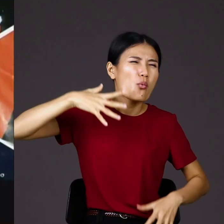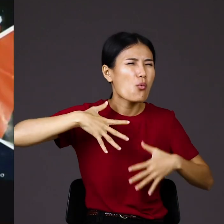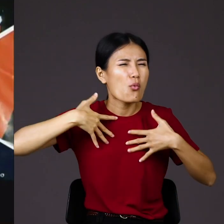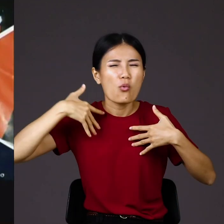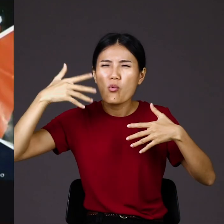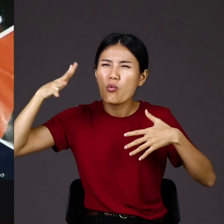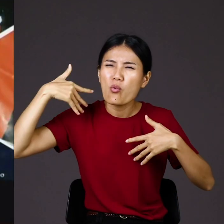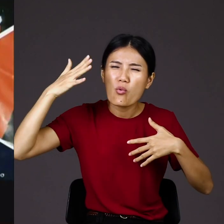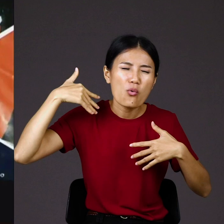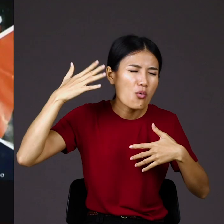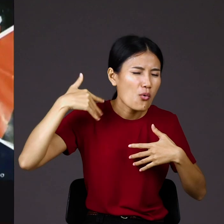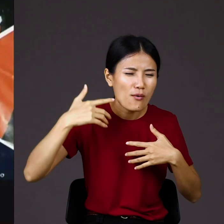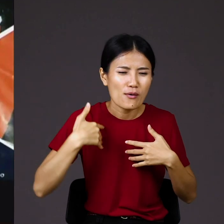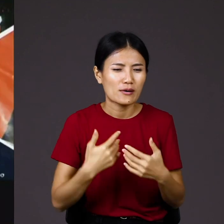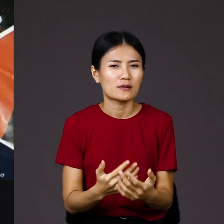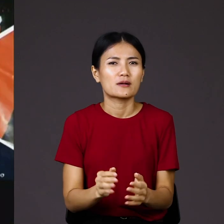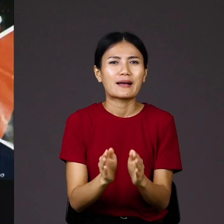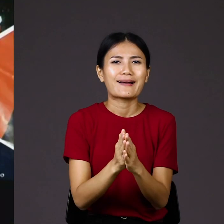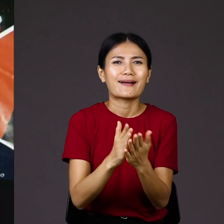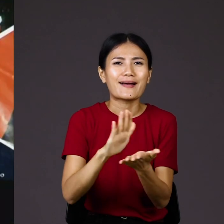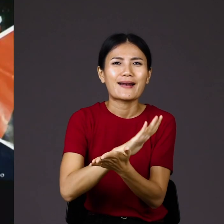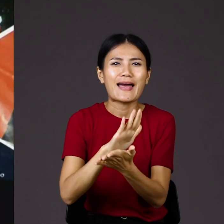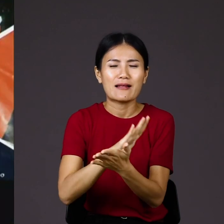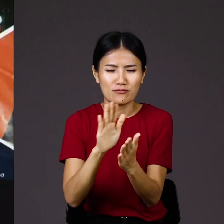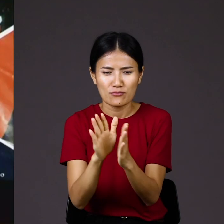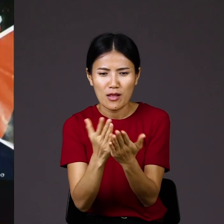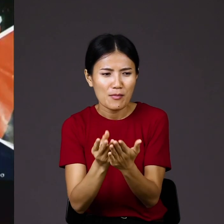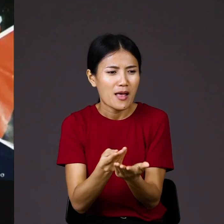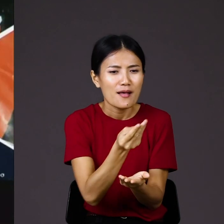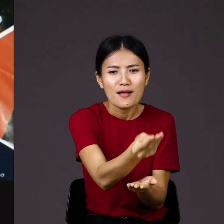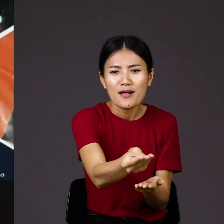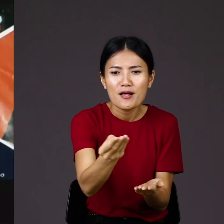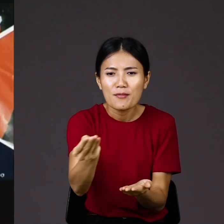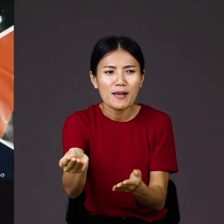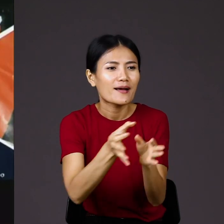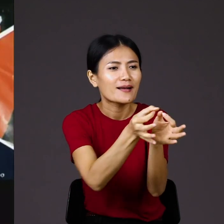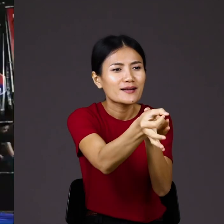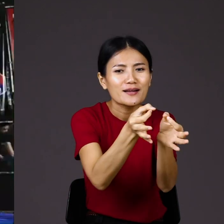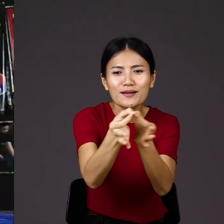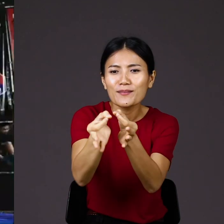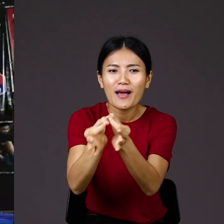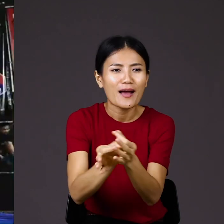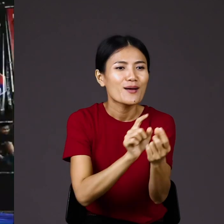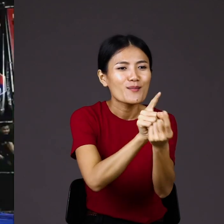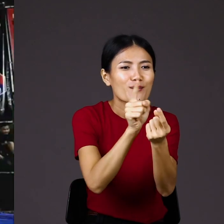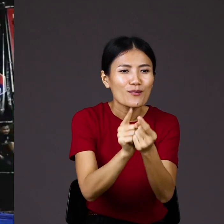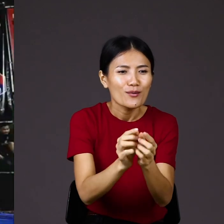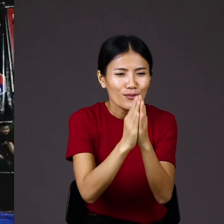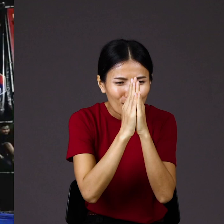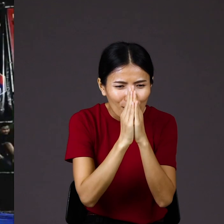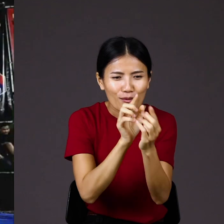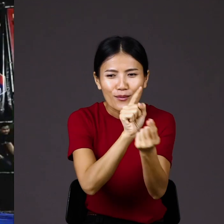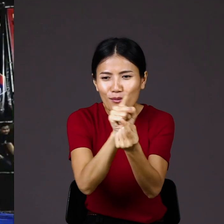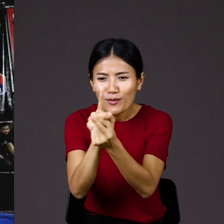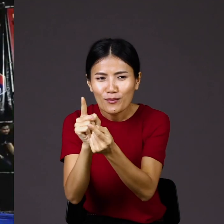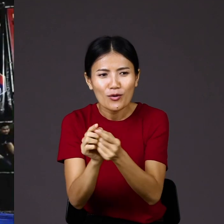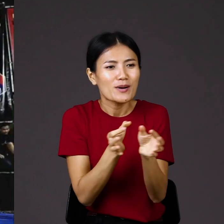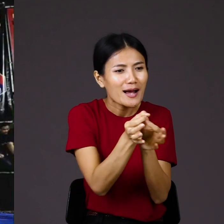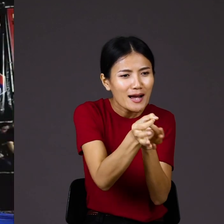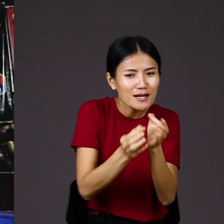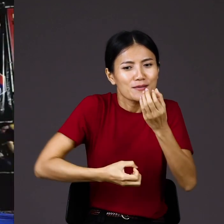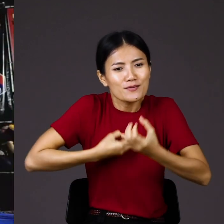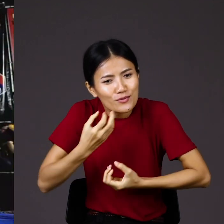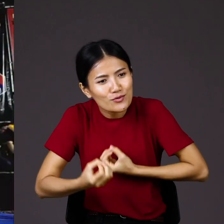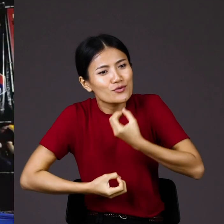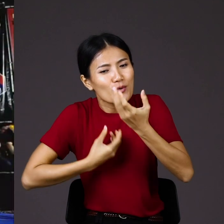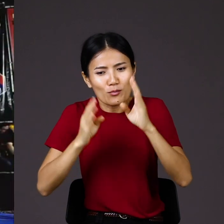ราศัยกลางแดดต้องเดินแจกใบปลิวทีละใบเพื่ออธิบายความฝันของเราเพื่ออธิบายความ